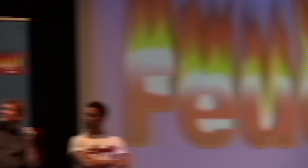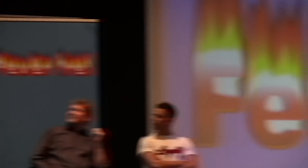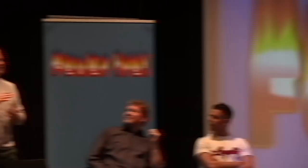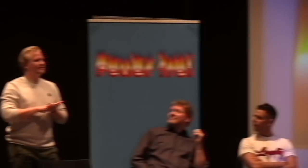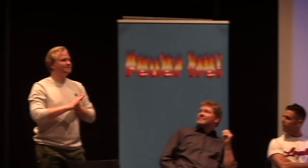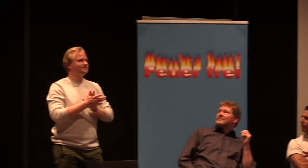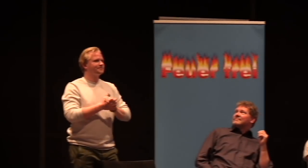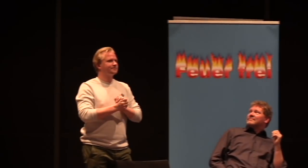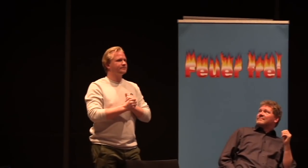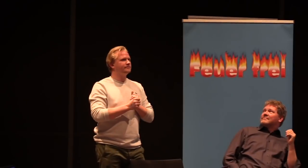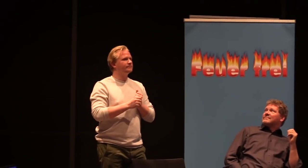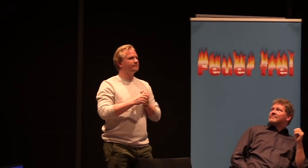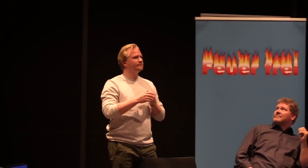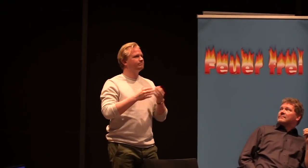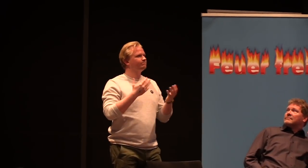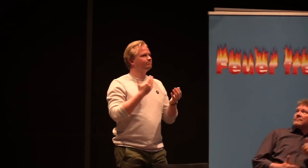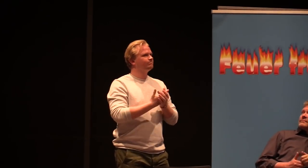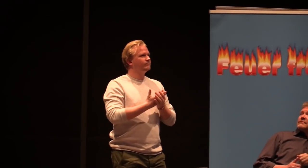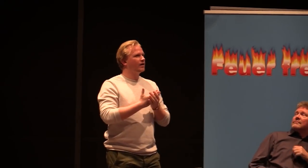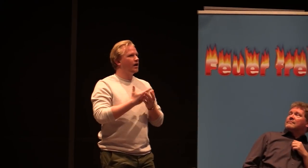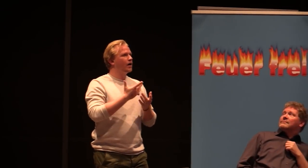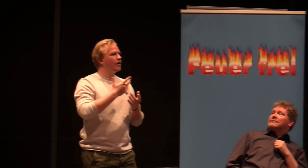Frage. Was erwarte ich?